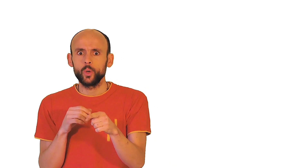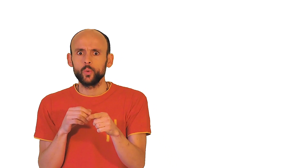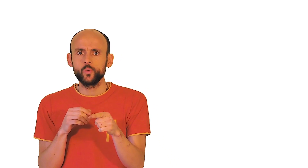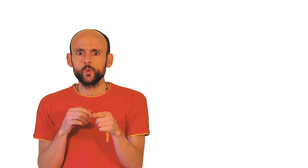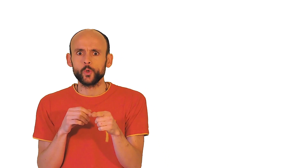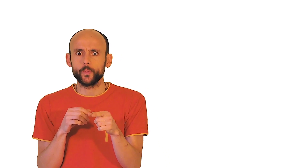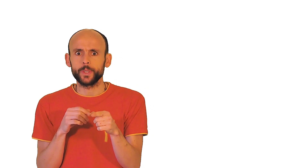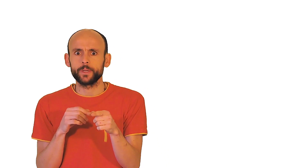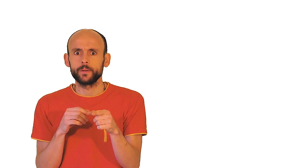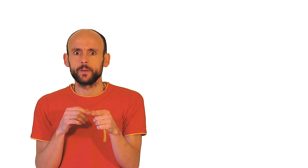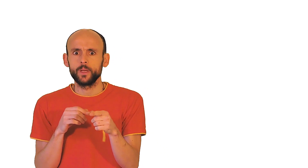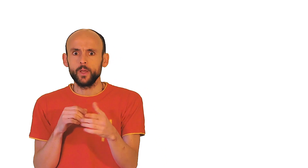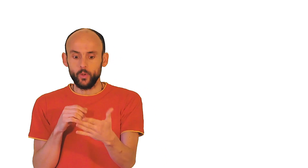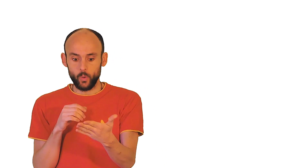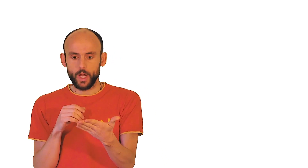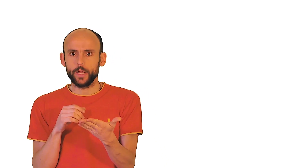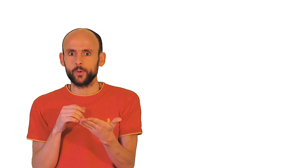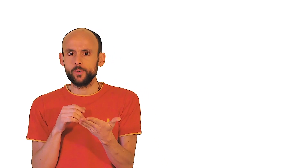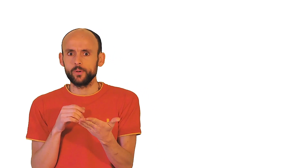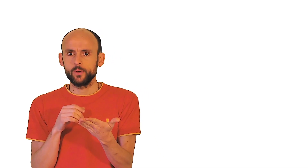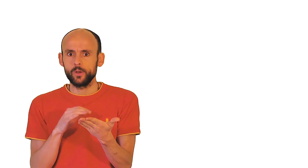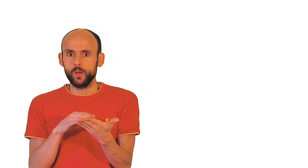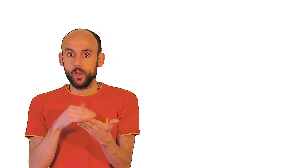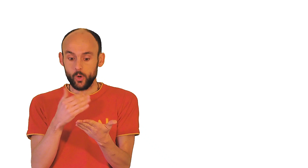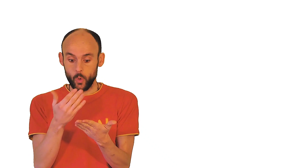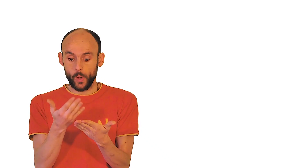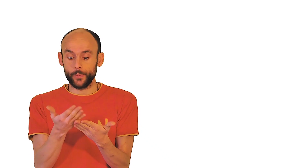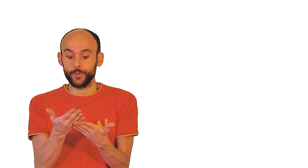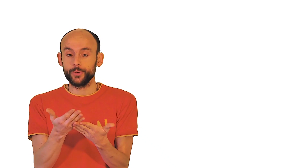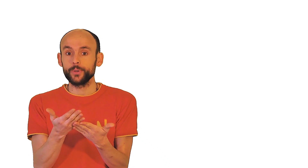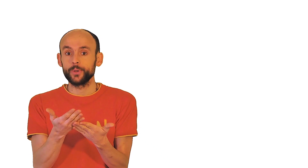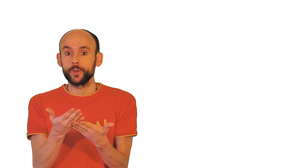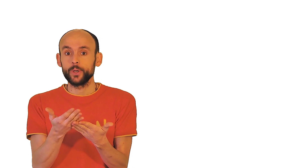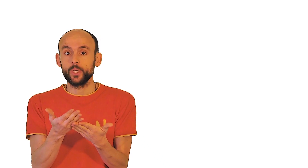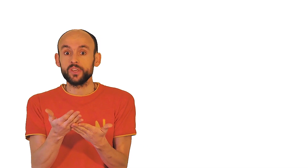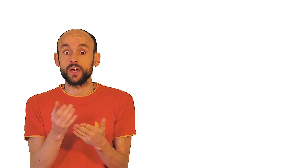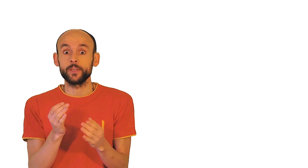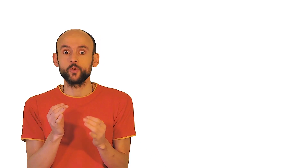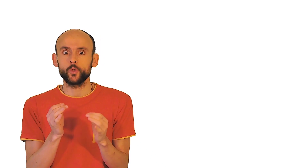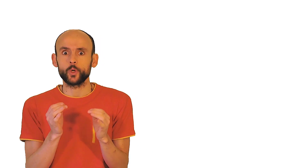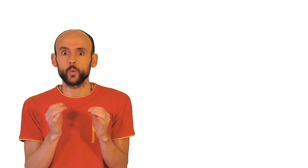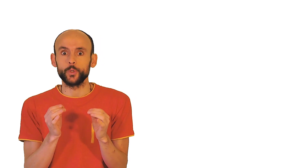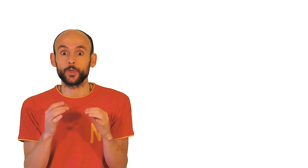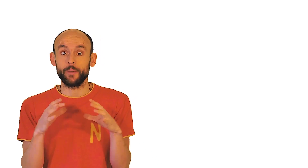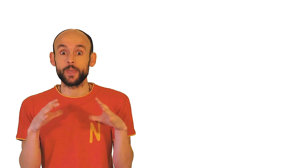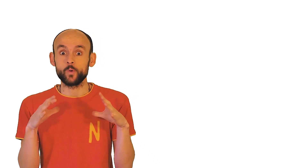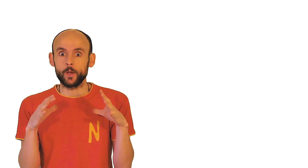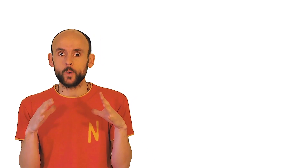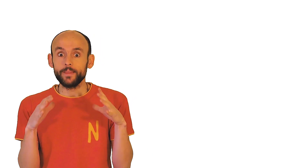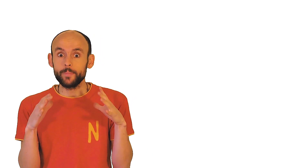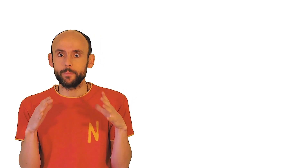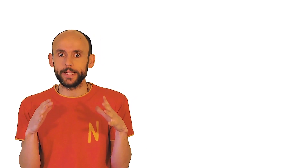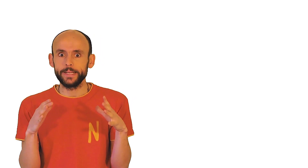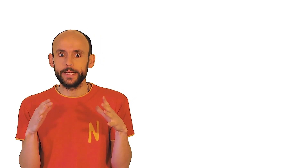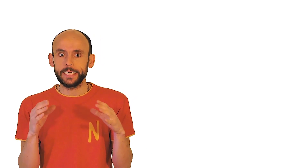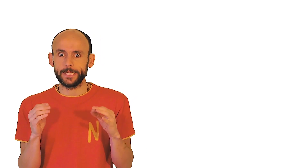un sobre. Lo agarró, lo abrió y adentro descubrió que había una hoja de papel que